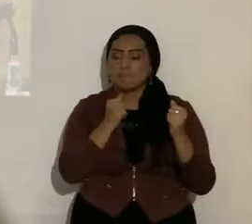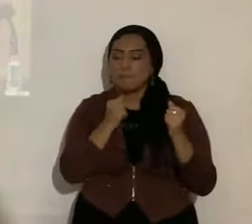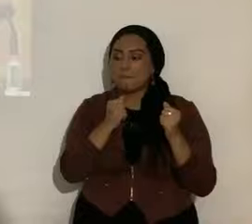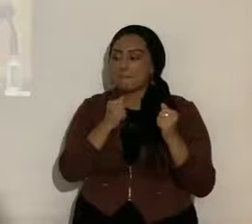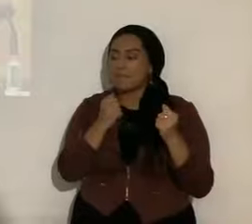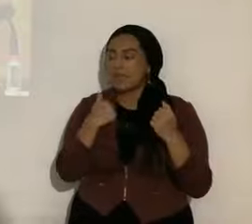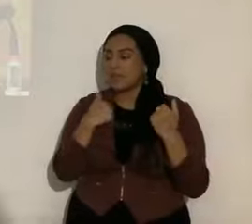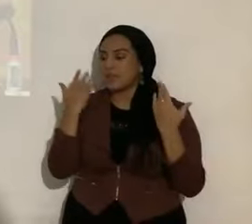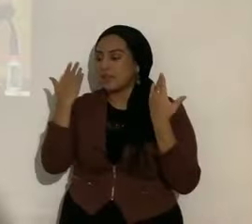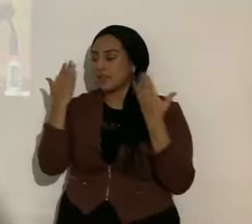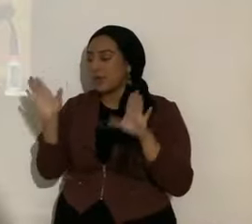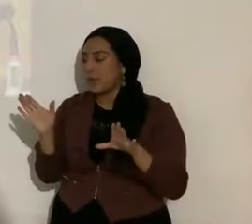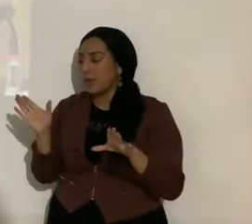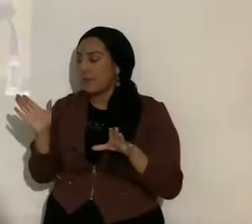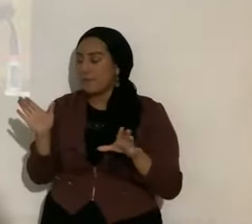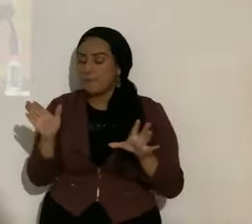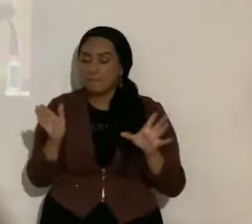no sé,